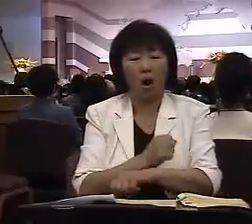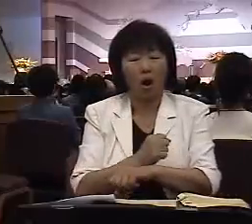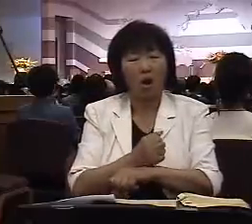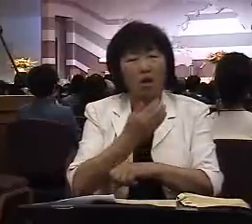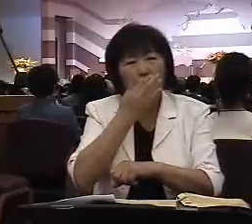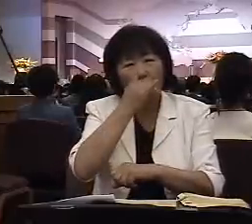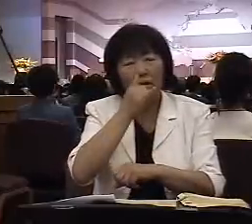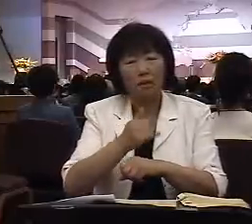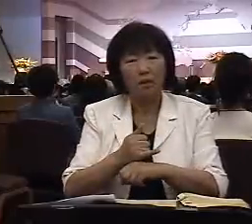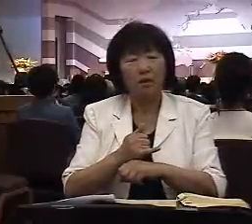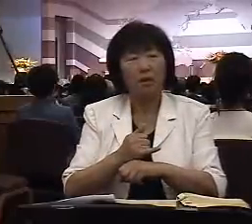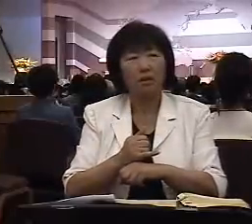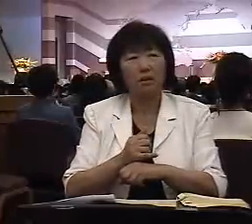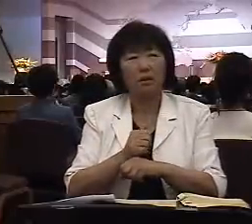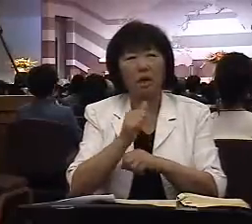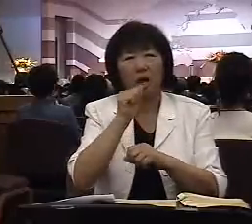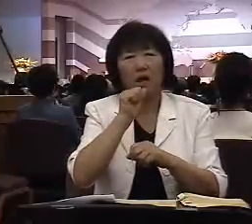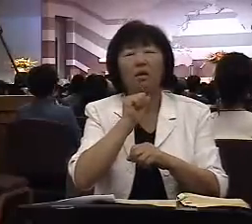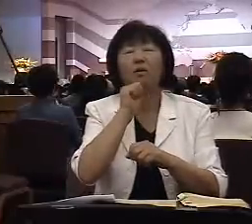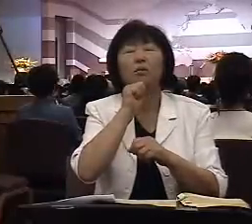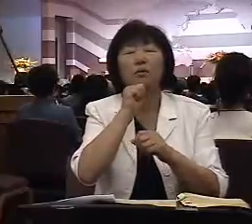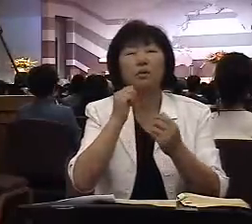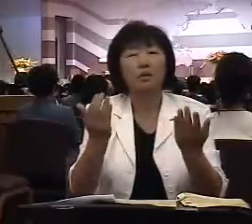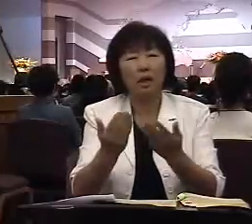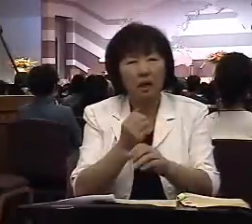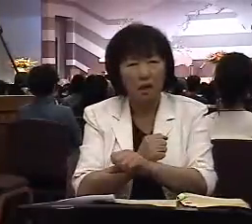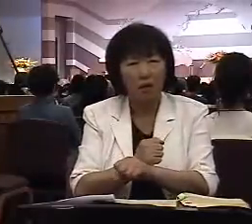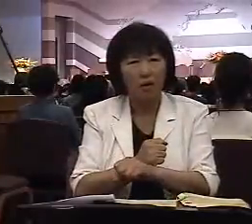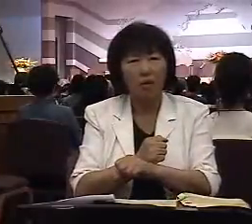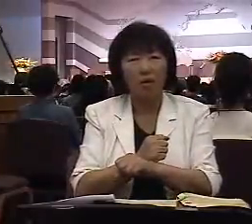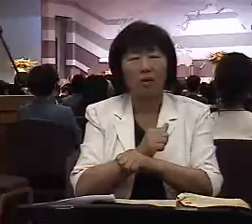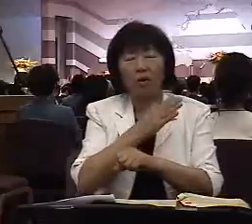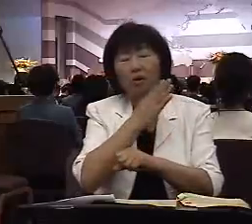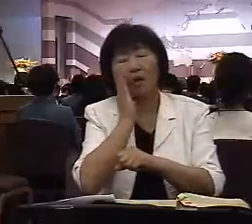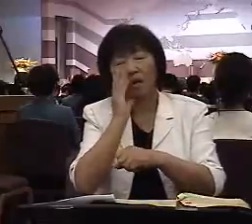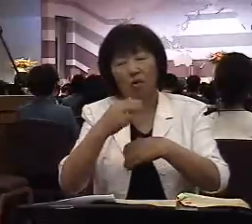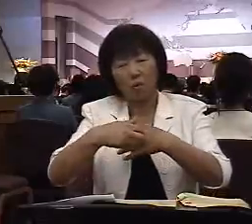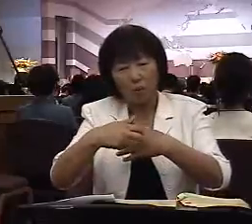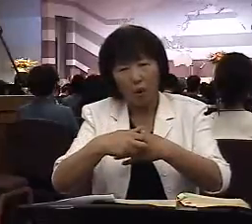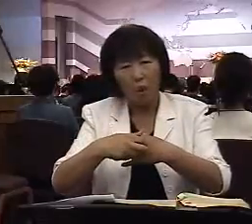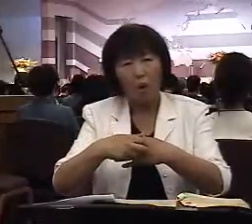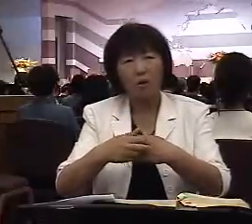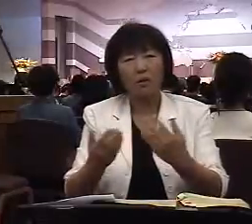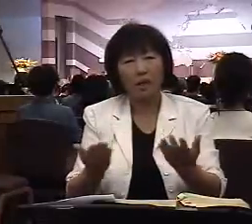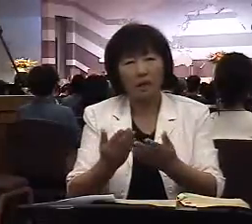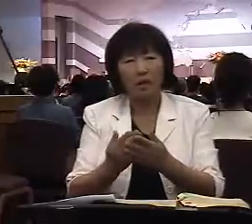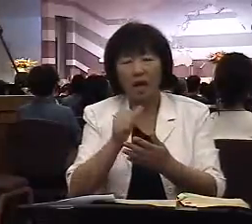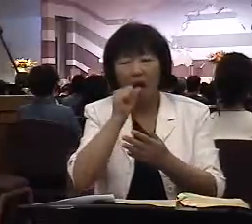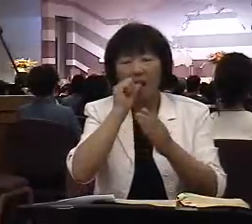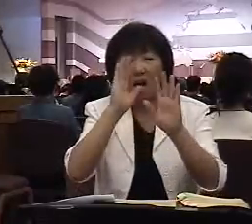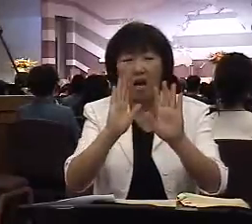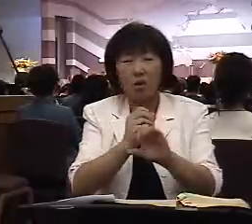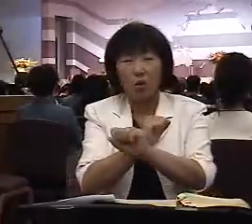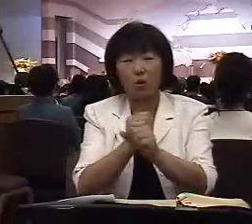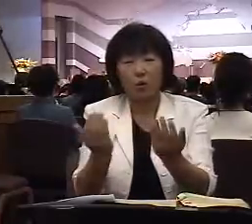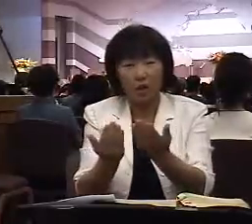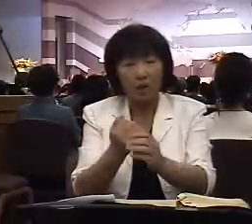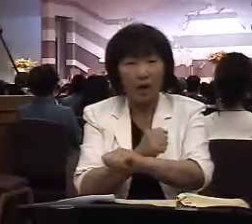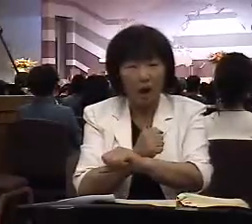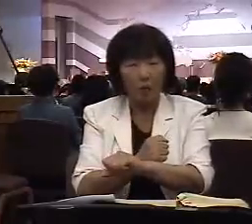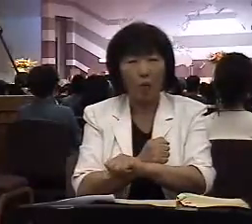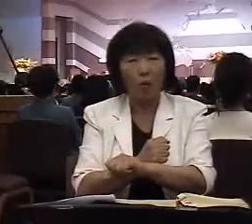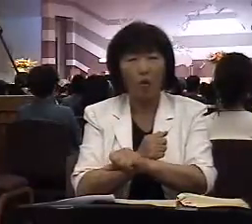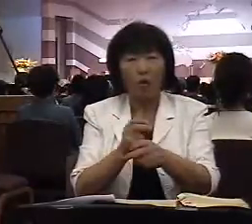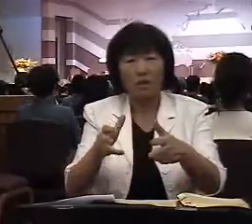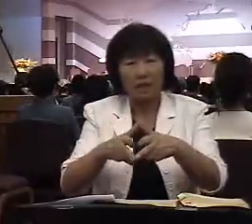우리 교회가 홈리스 사역을 하고, 양로병원 사역을 하고, 교도소 사역을 하고, 그